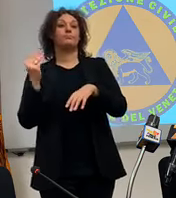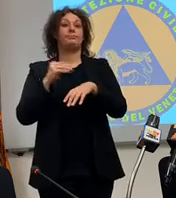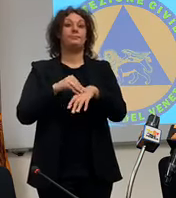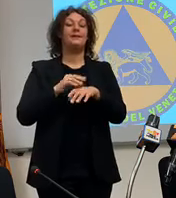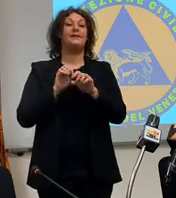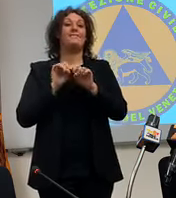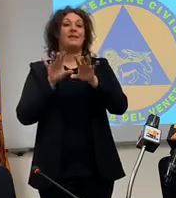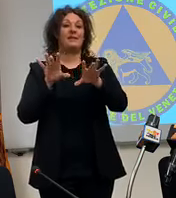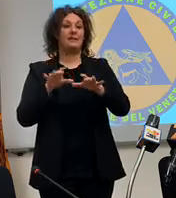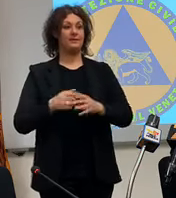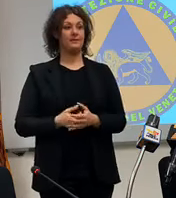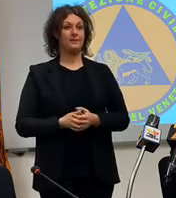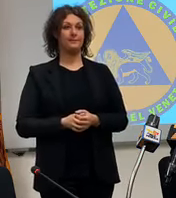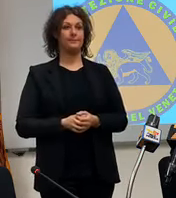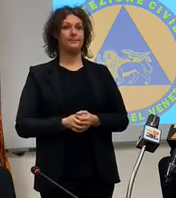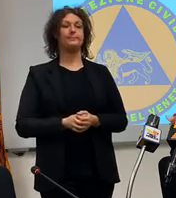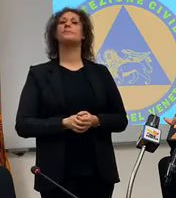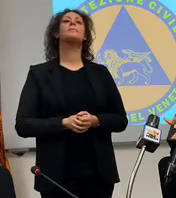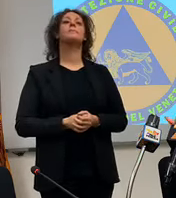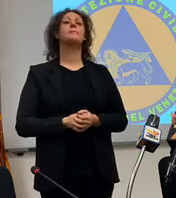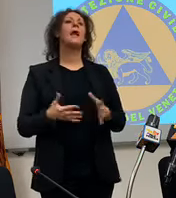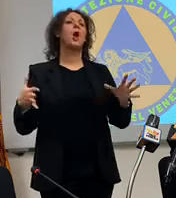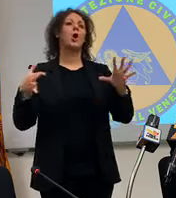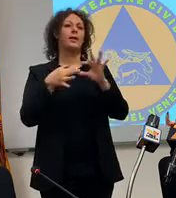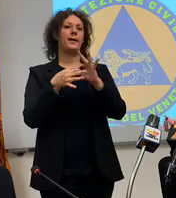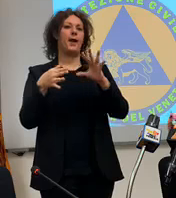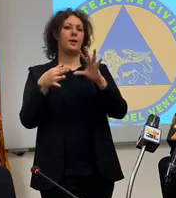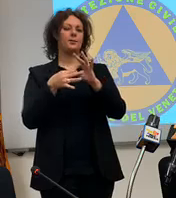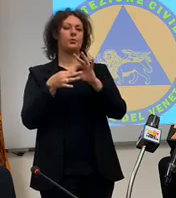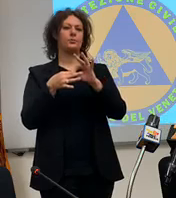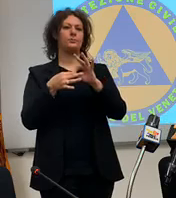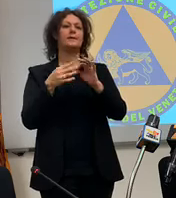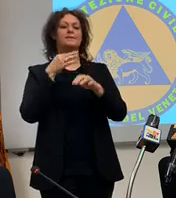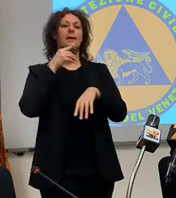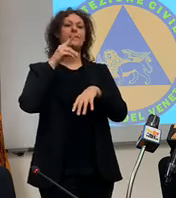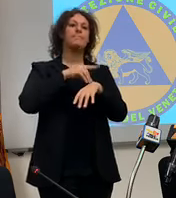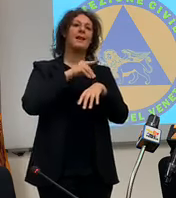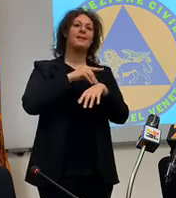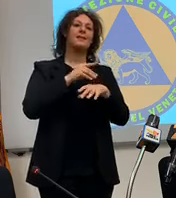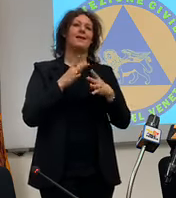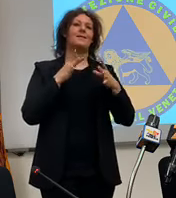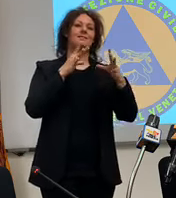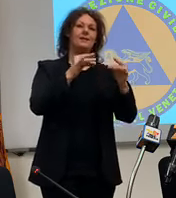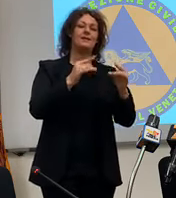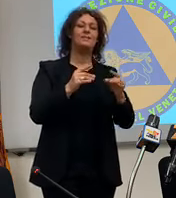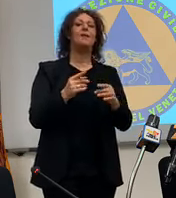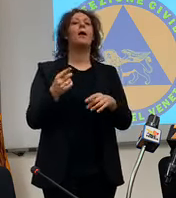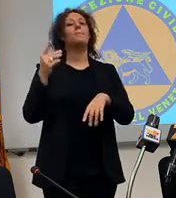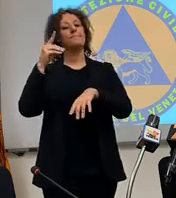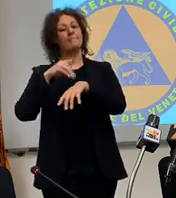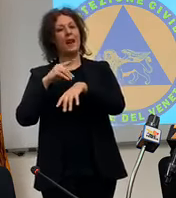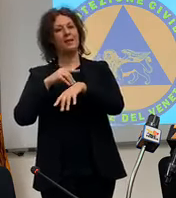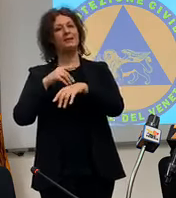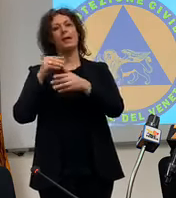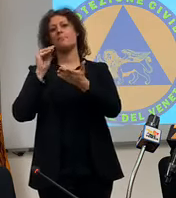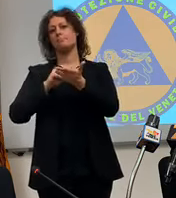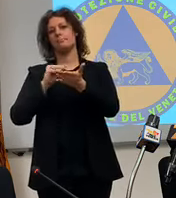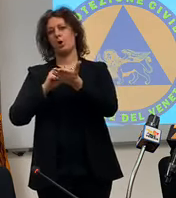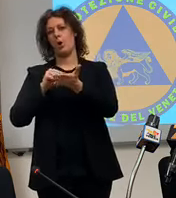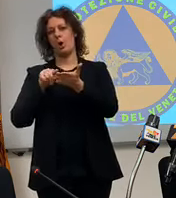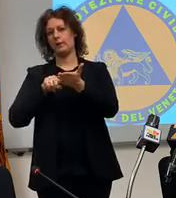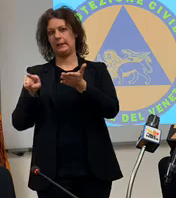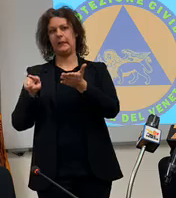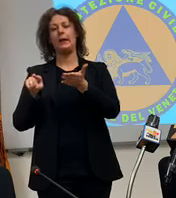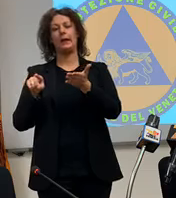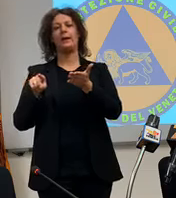quelle due cose sono collegate le malattie infettive acute e contagiose con le patologie croniche che sono legate invece agli stili